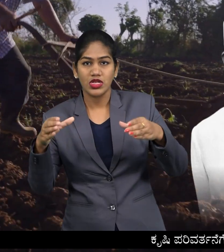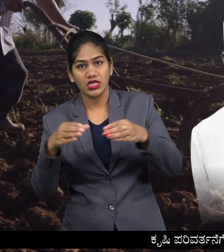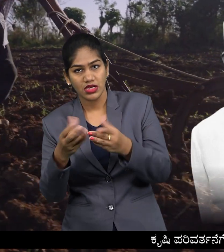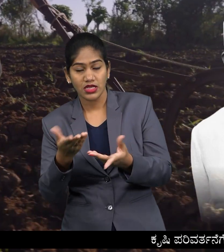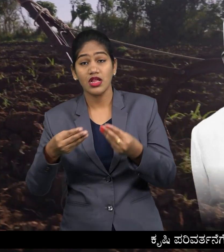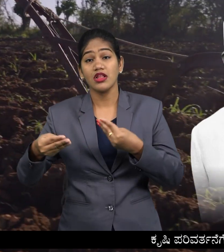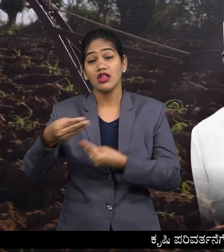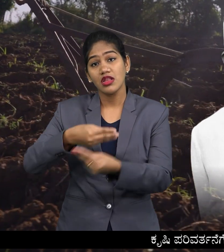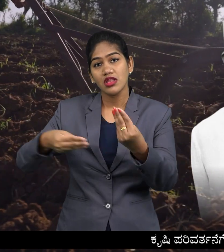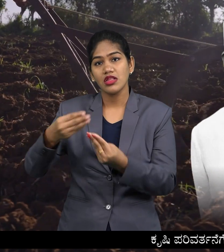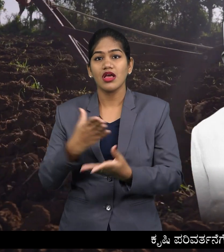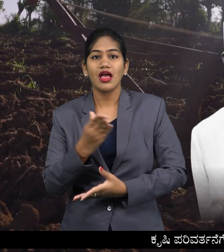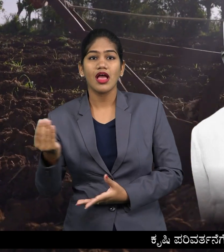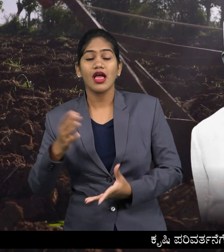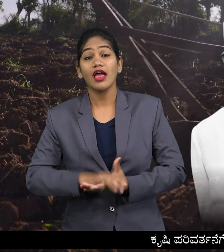ನೀಡಿದರು.